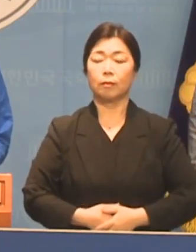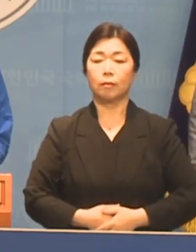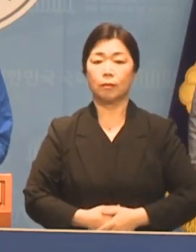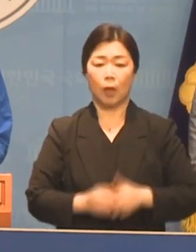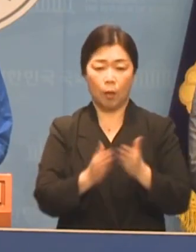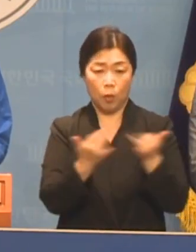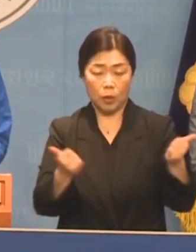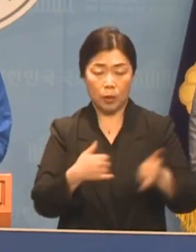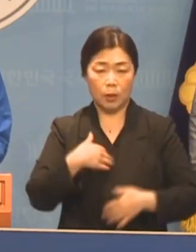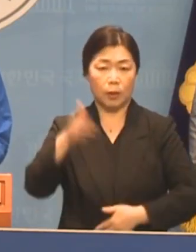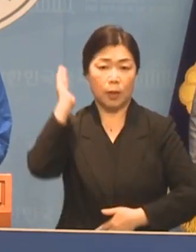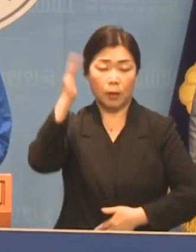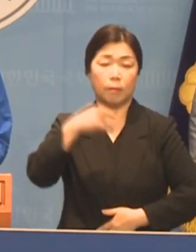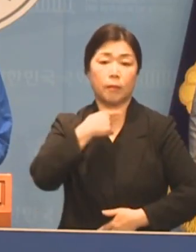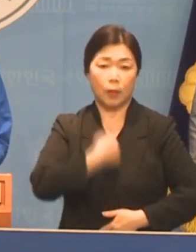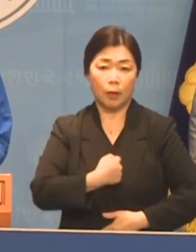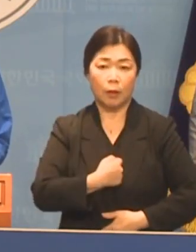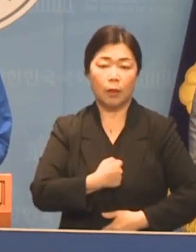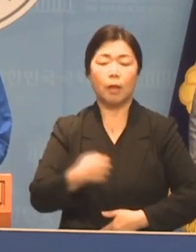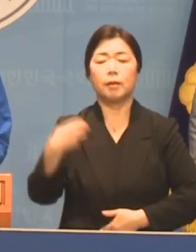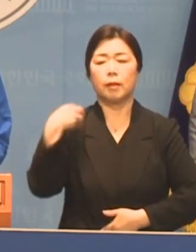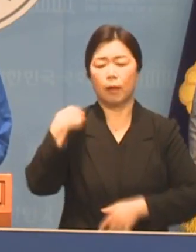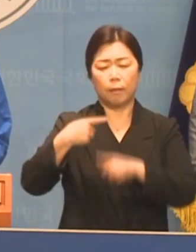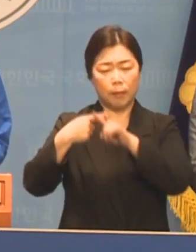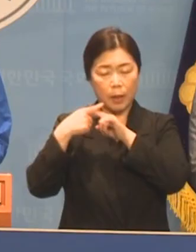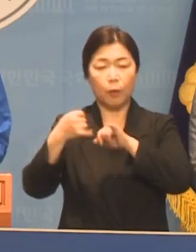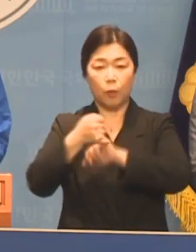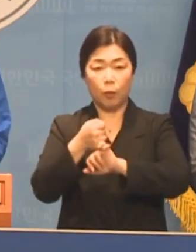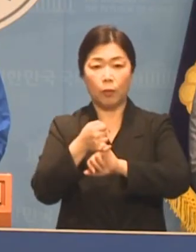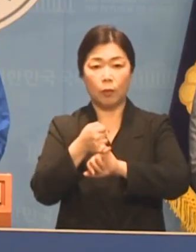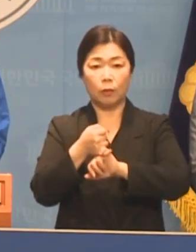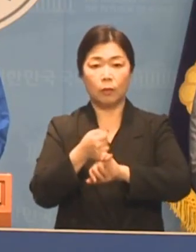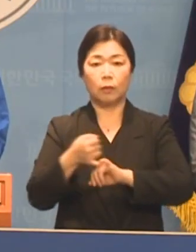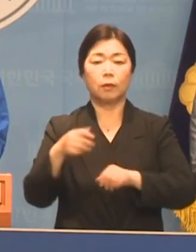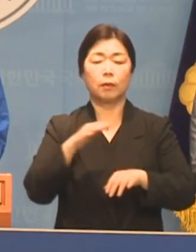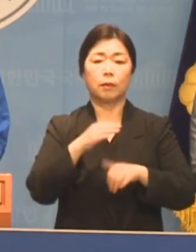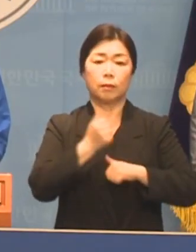본인이 한 말에는 책임을 지고 약속을 지켰습니다.